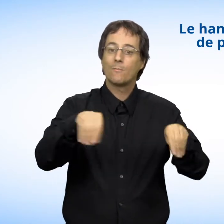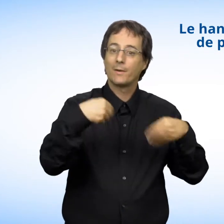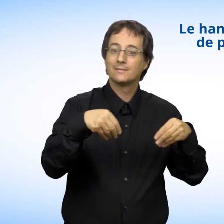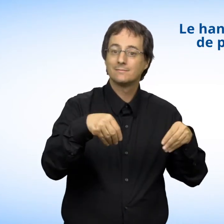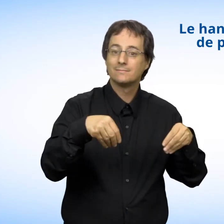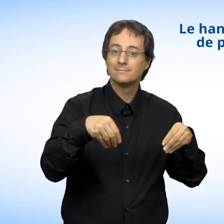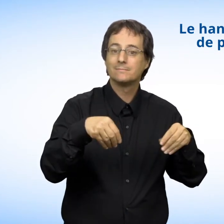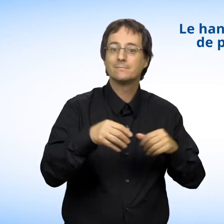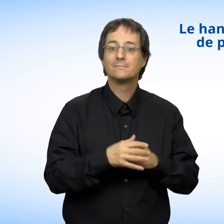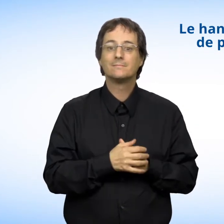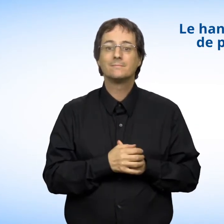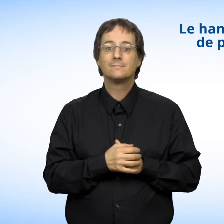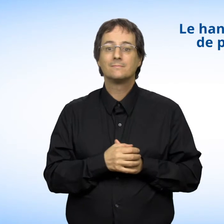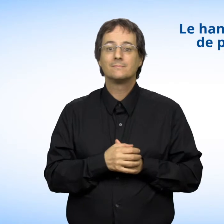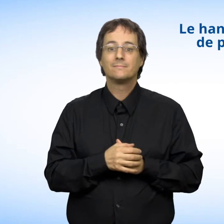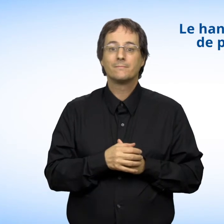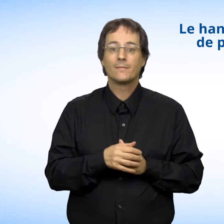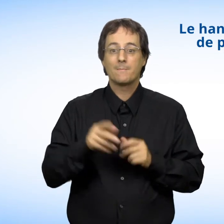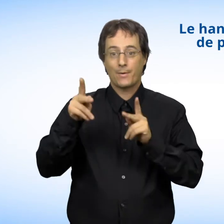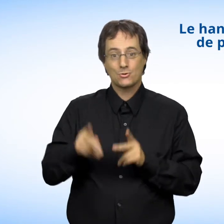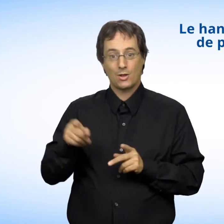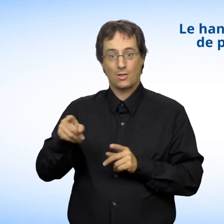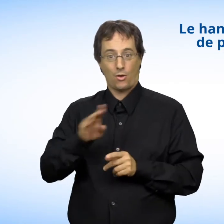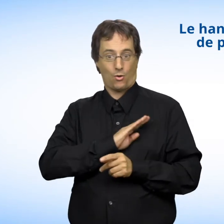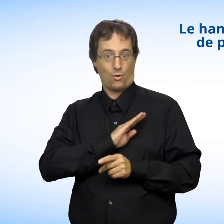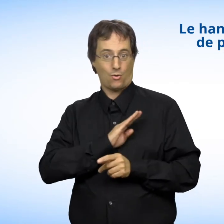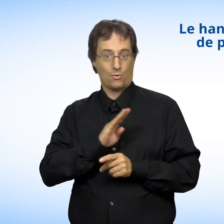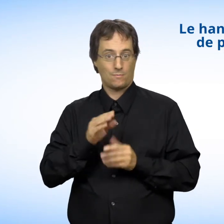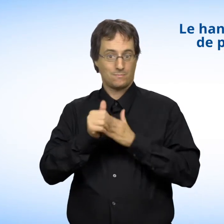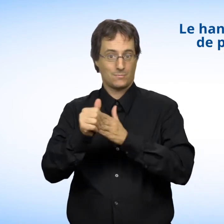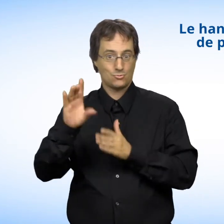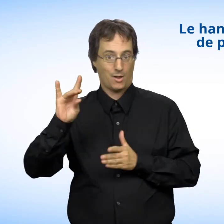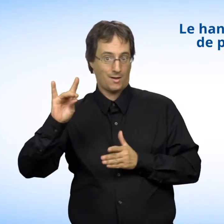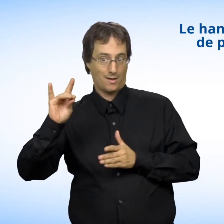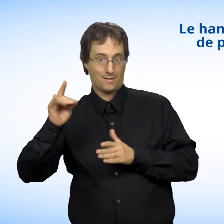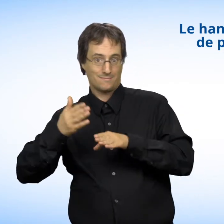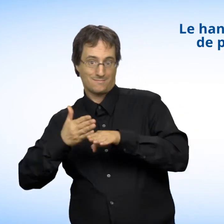On ne peut vous refuser l'accès à un commerce parce que vous êtes accompagné d'un chien d'assistance.